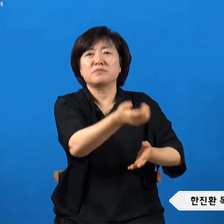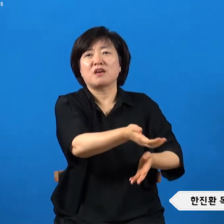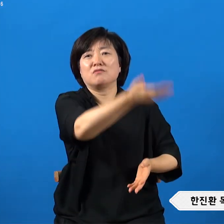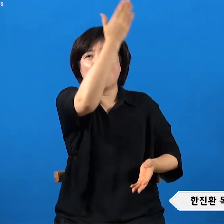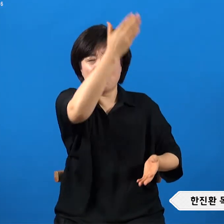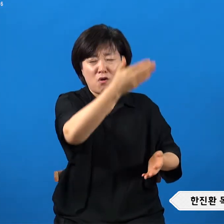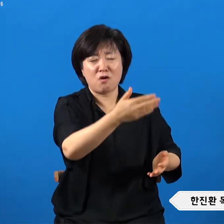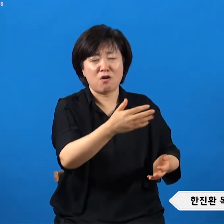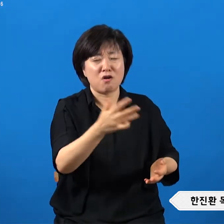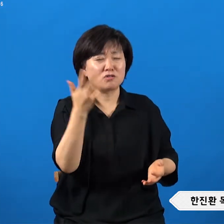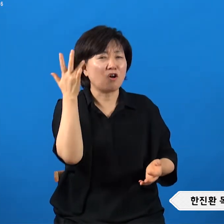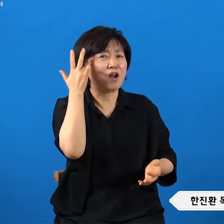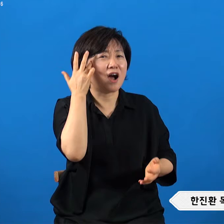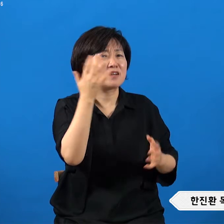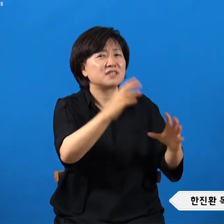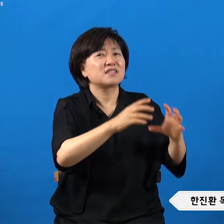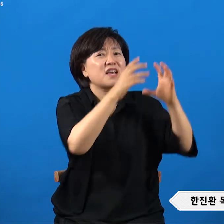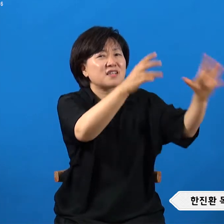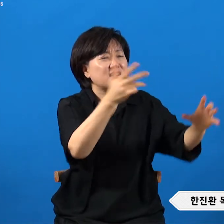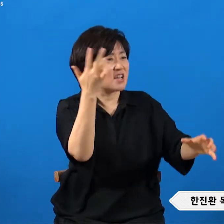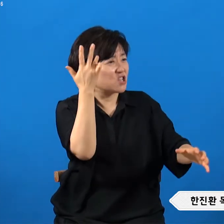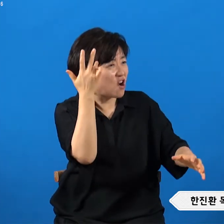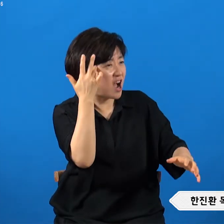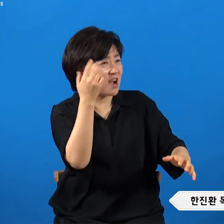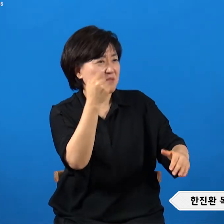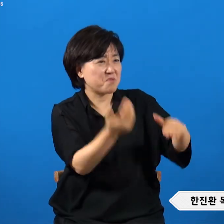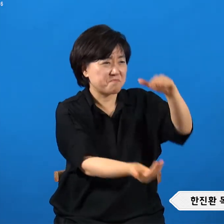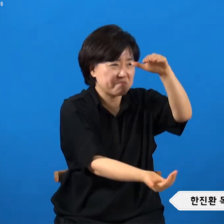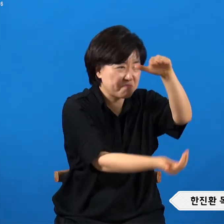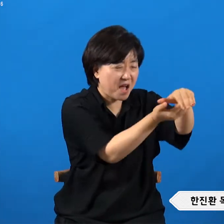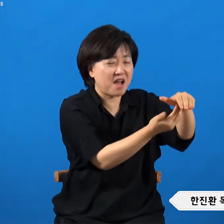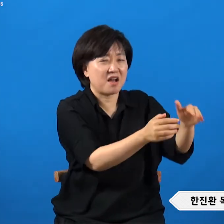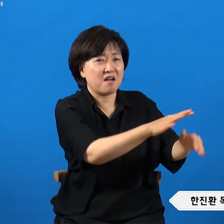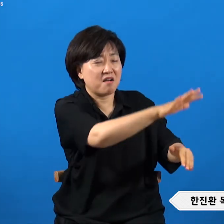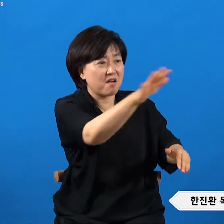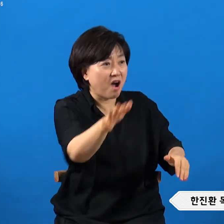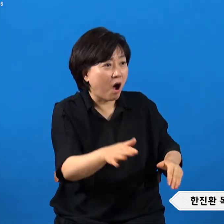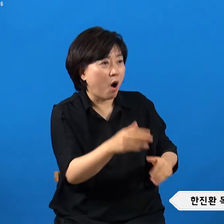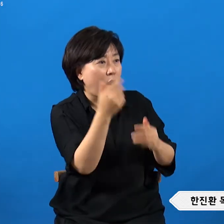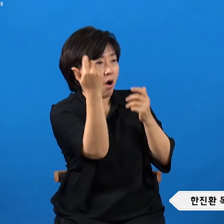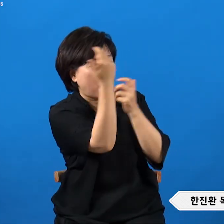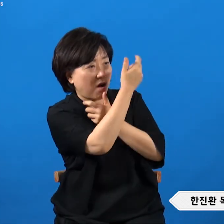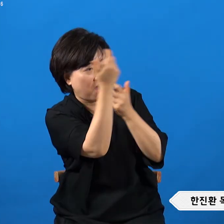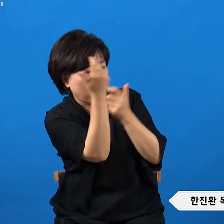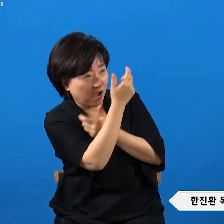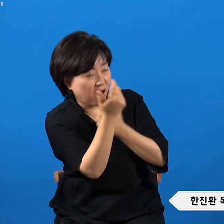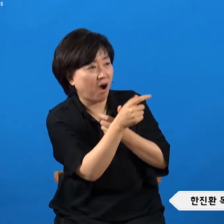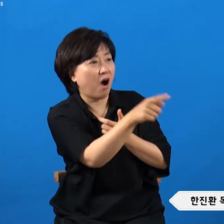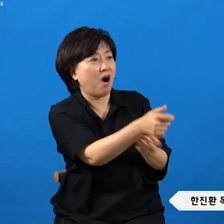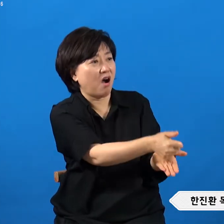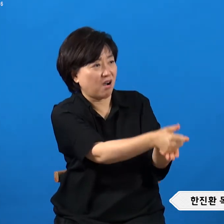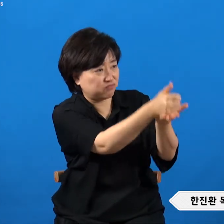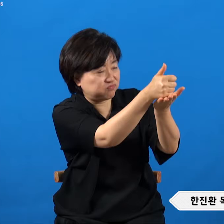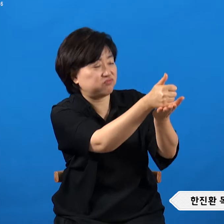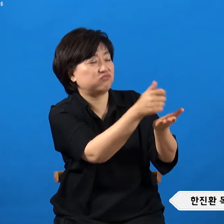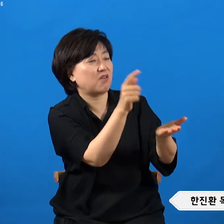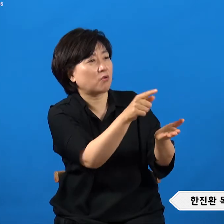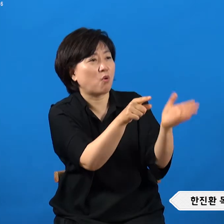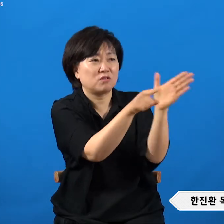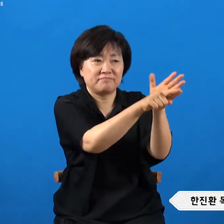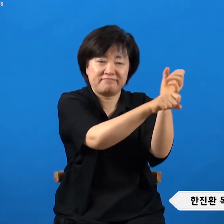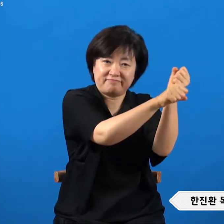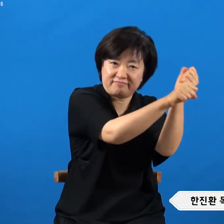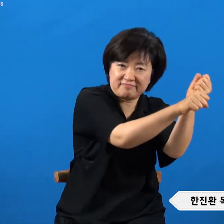이 세상의 철학에 매료되어서 그것을 높이고 그것에 의존했습니다.